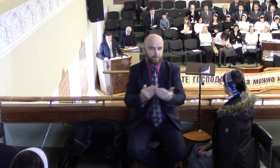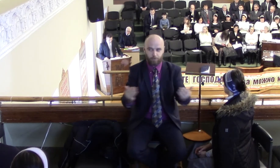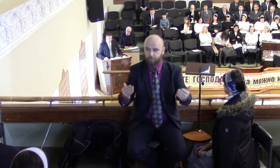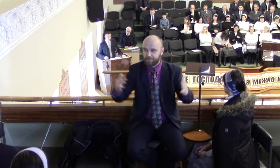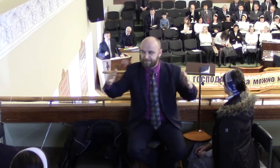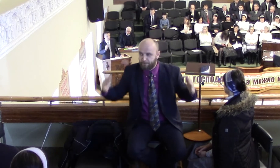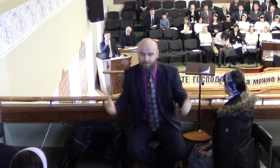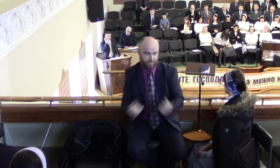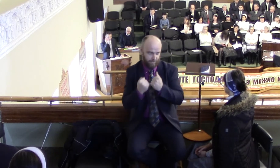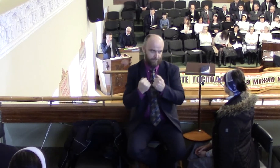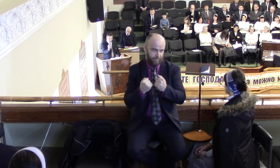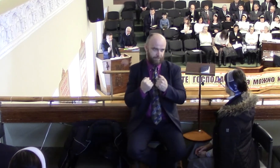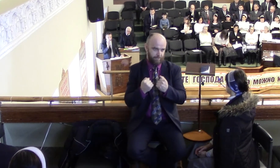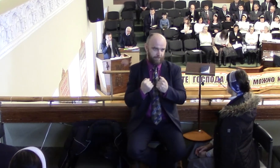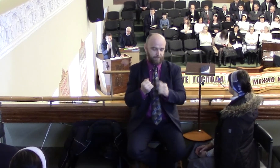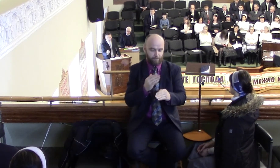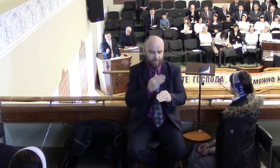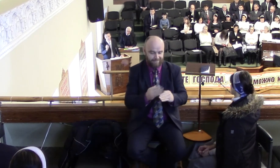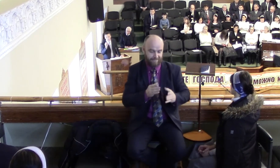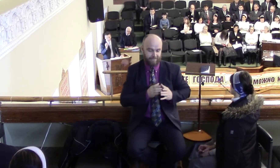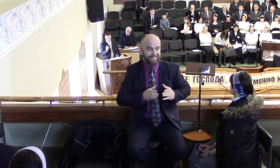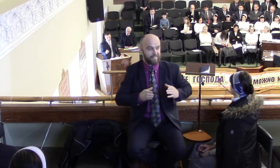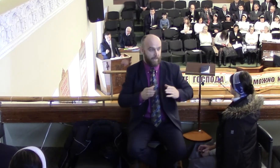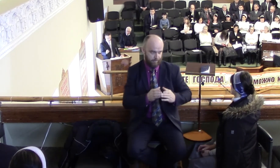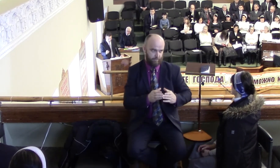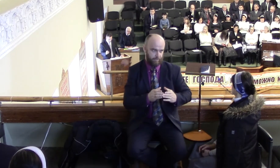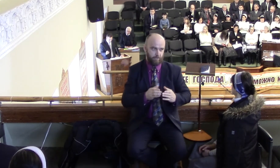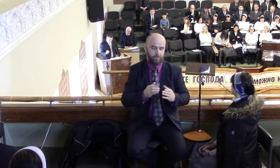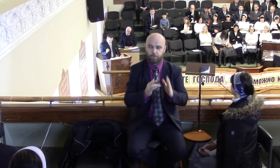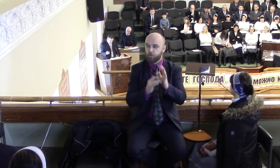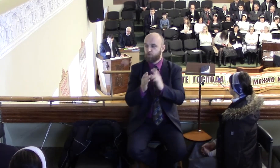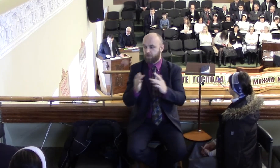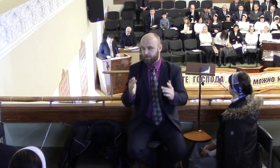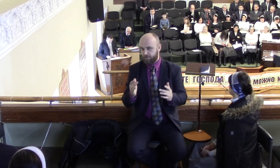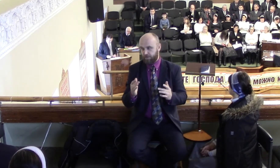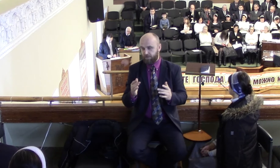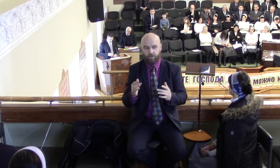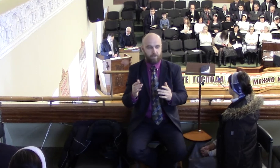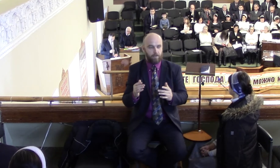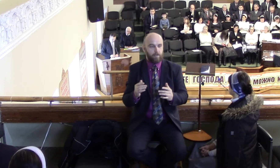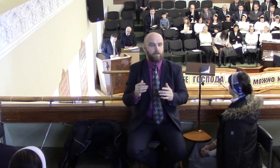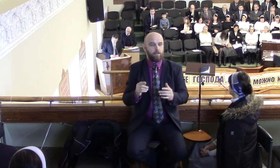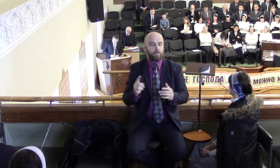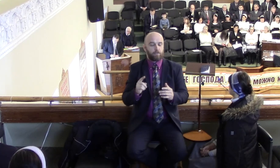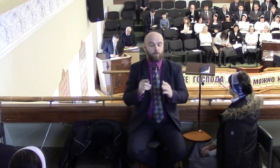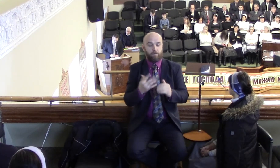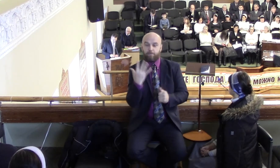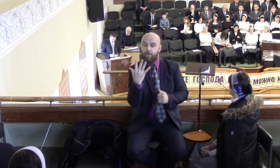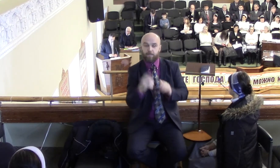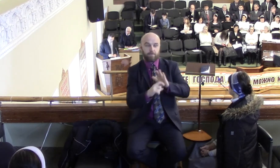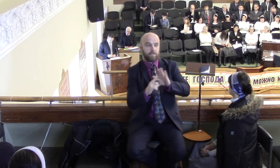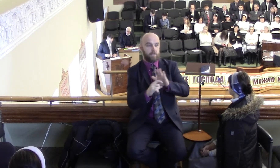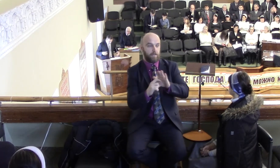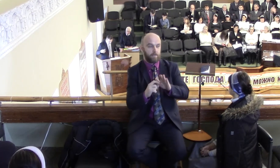человека, того, который является частью Церкви Христовой. Какие это привилегии? В 5 стихе мы